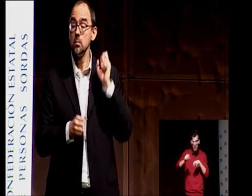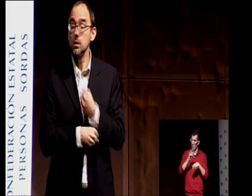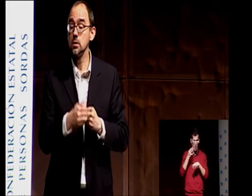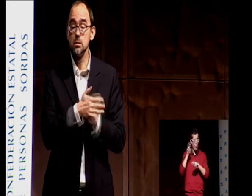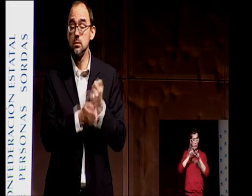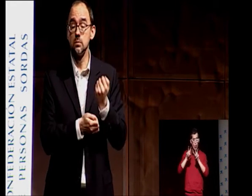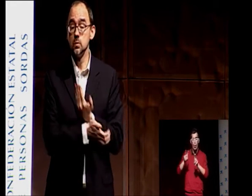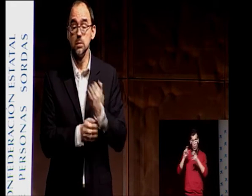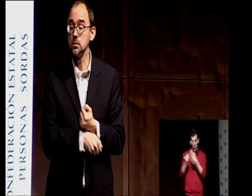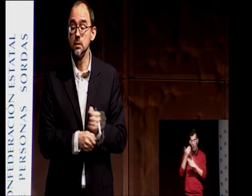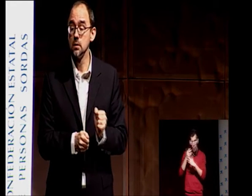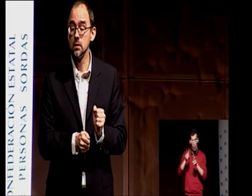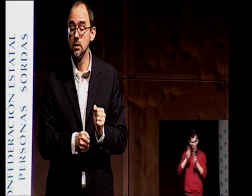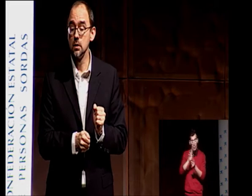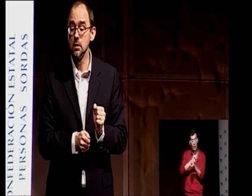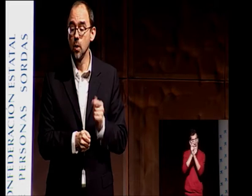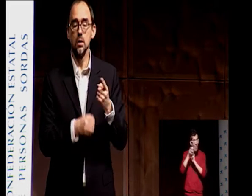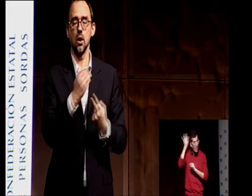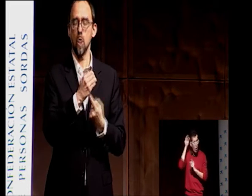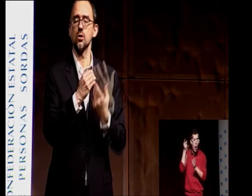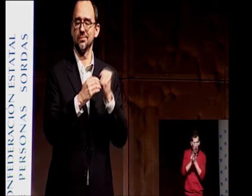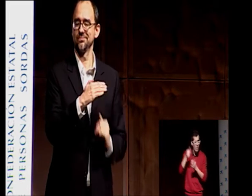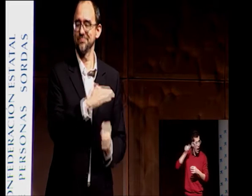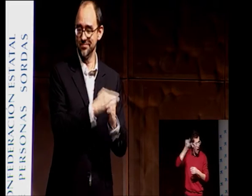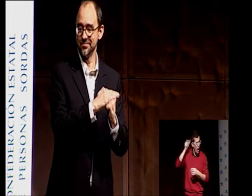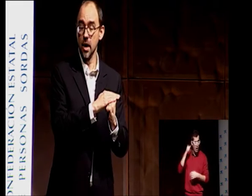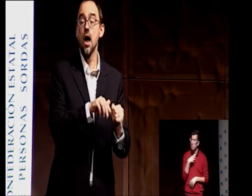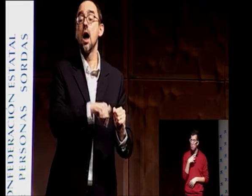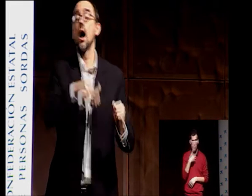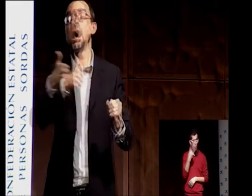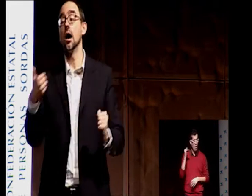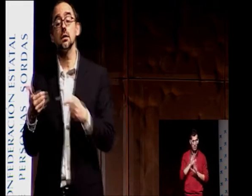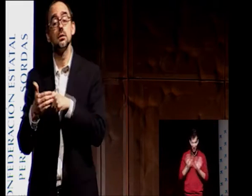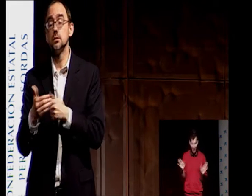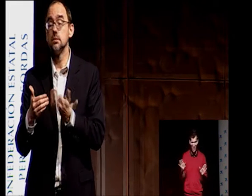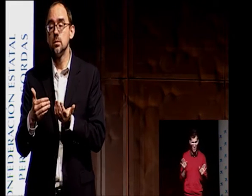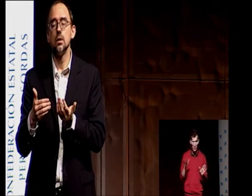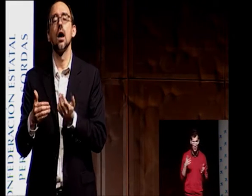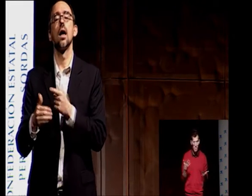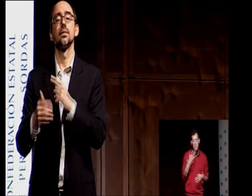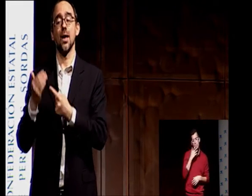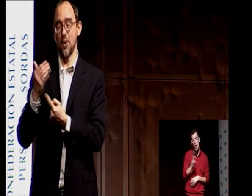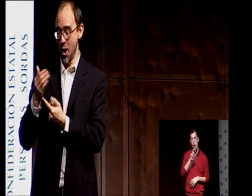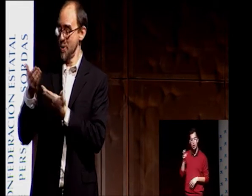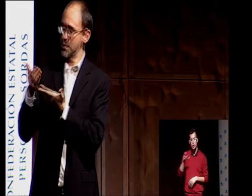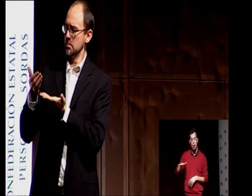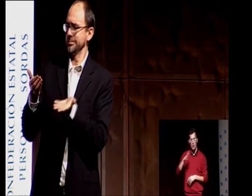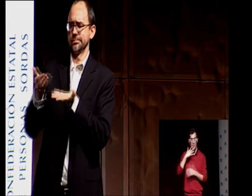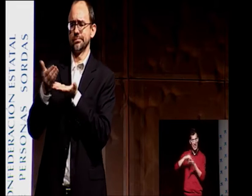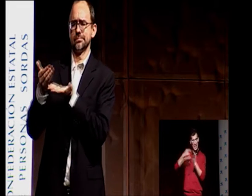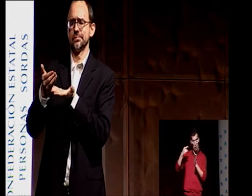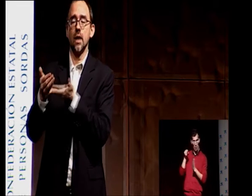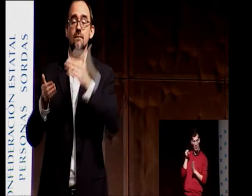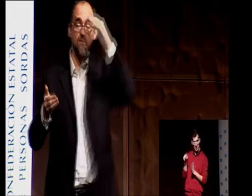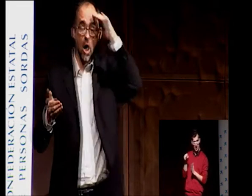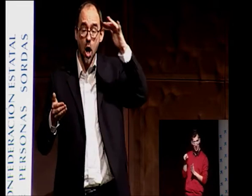lengua es como cuando haces una operación en la rodilla no no puedes mejorarla y hacer otra vez la misma operación y otra vez mejorar no